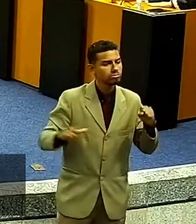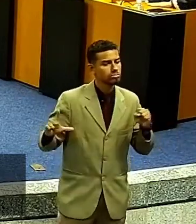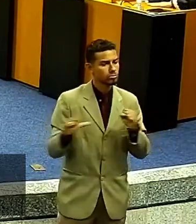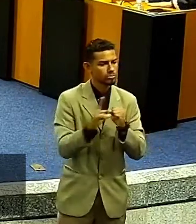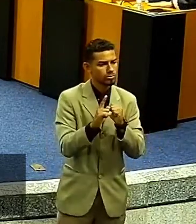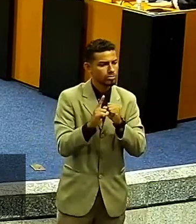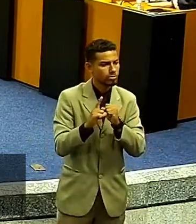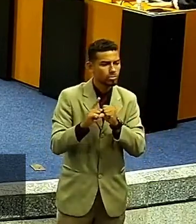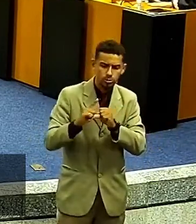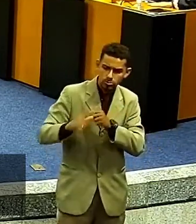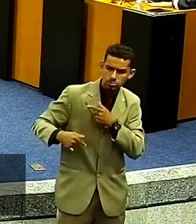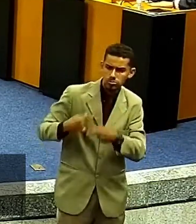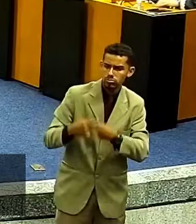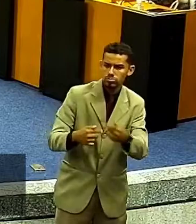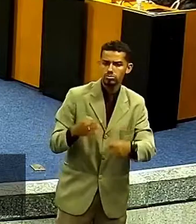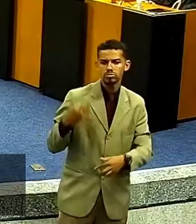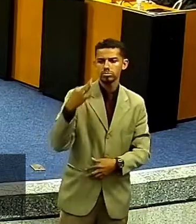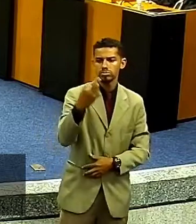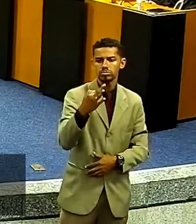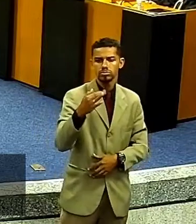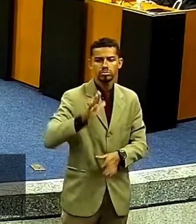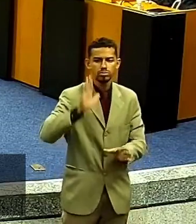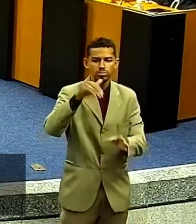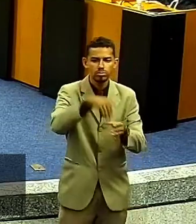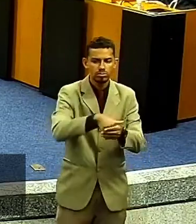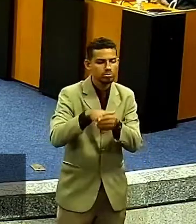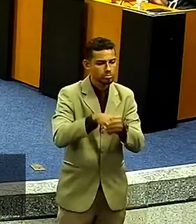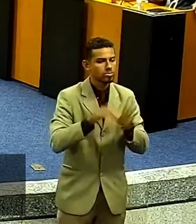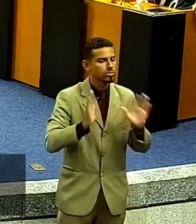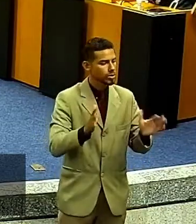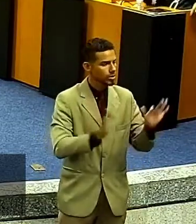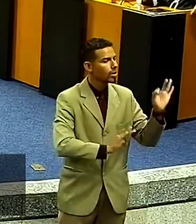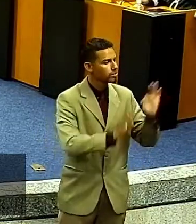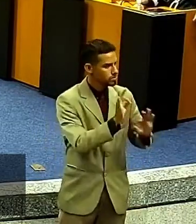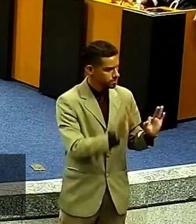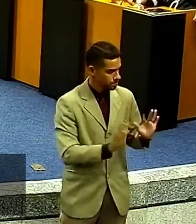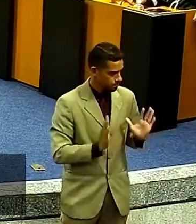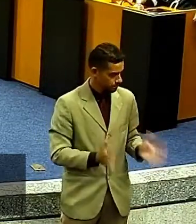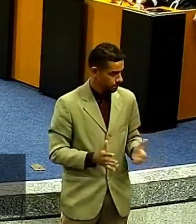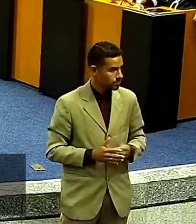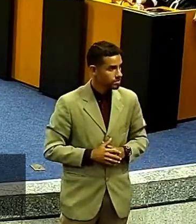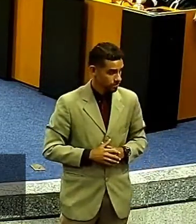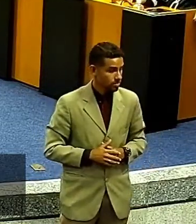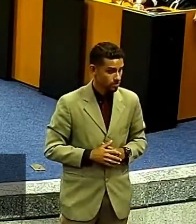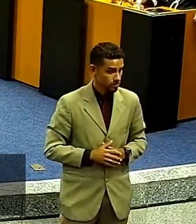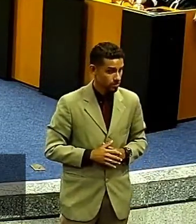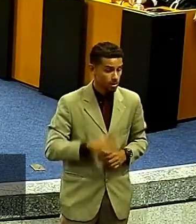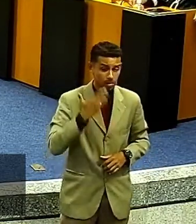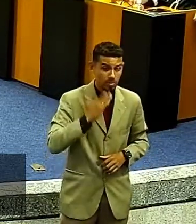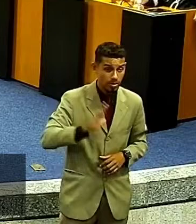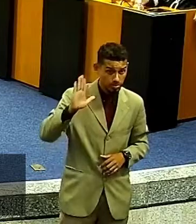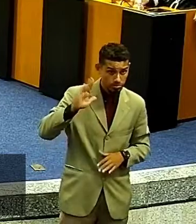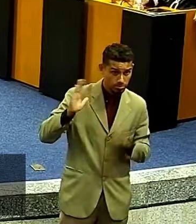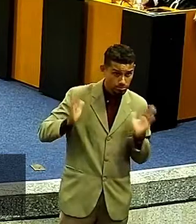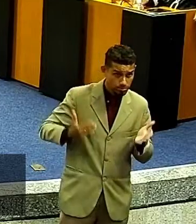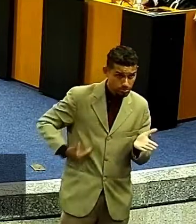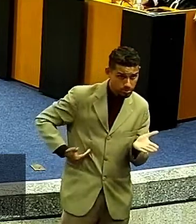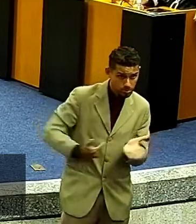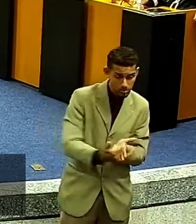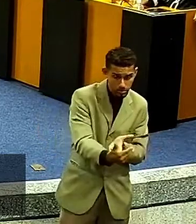próximas eleições já estão bastante adiantados para o mandato que hora se